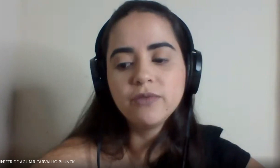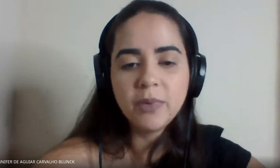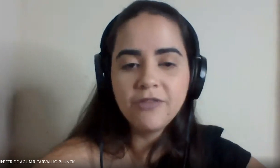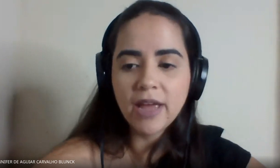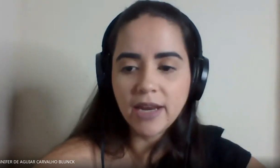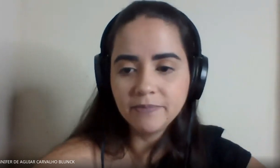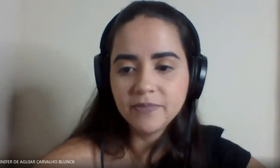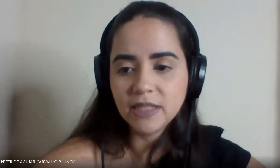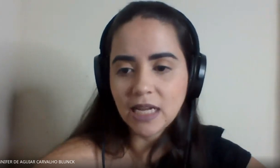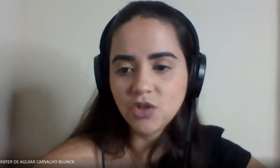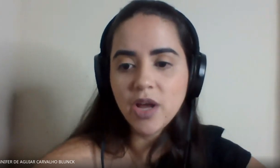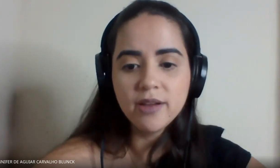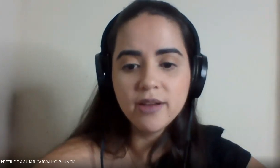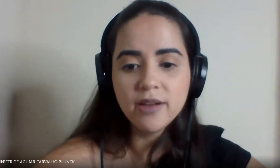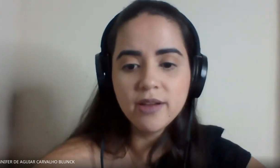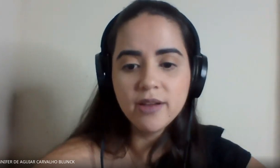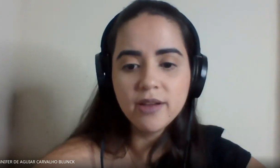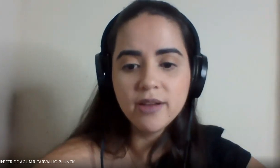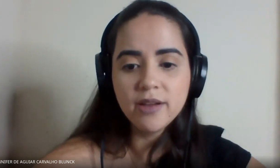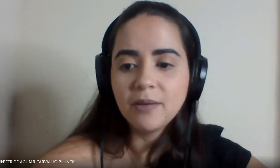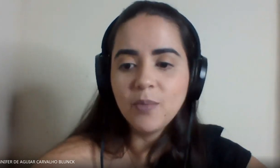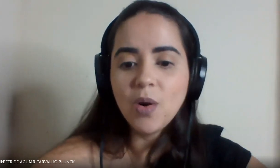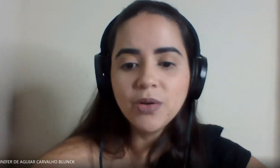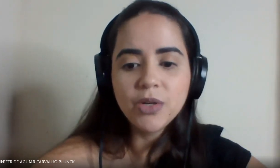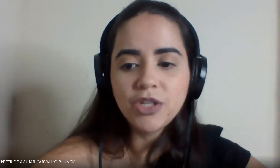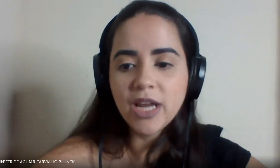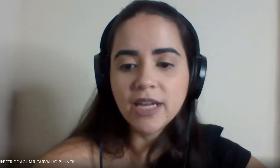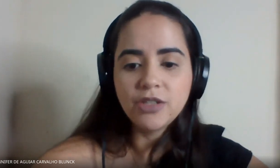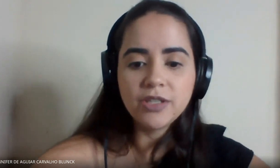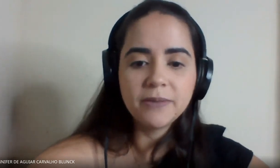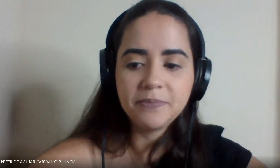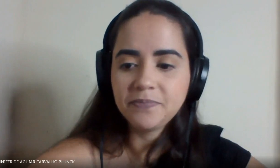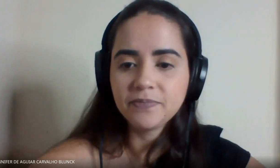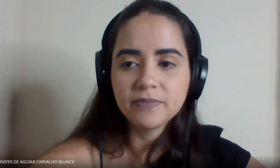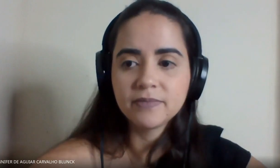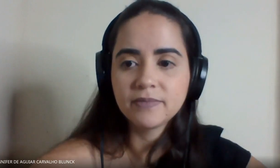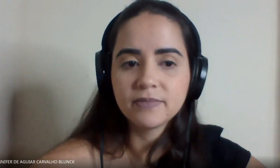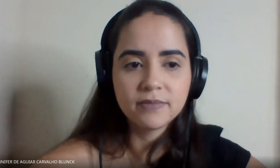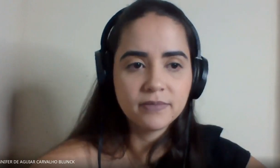que vocês preferem, tá joia? Boa noite, gente!